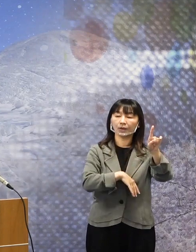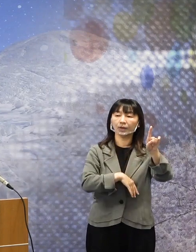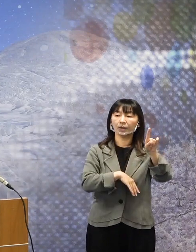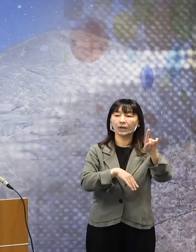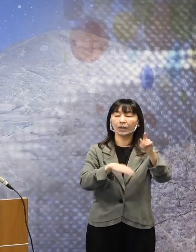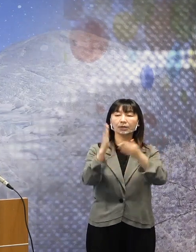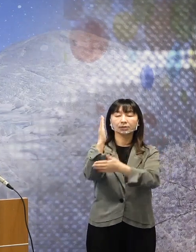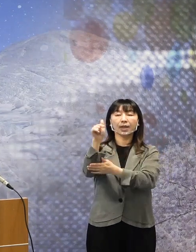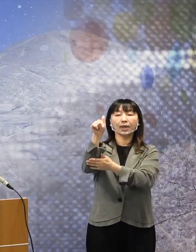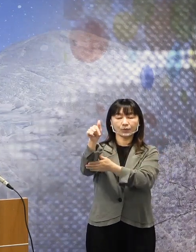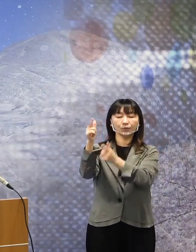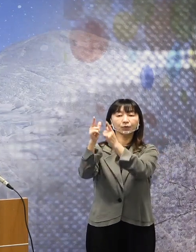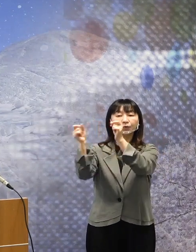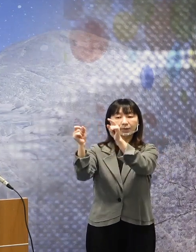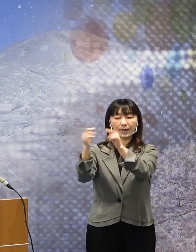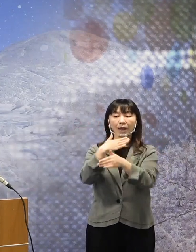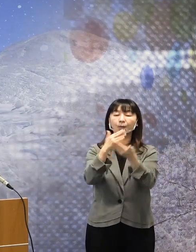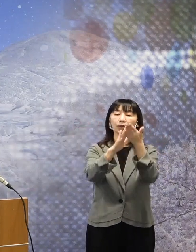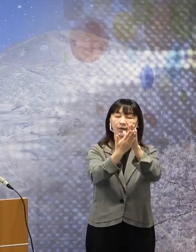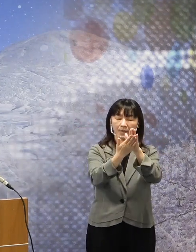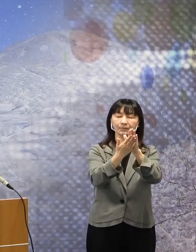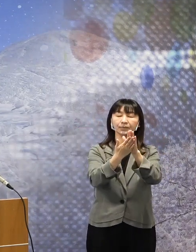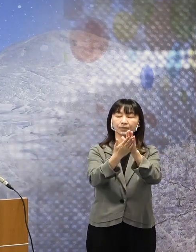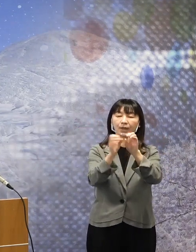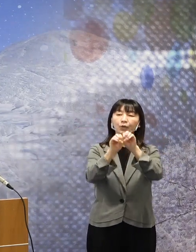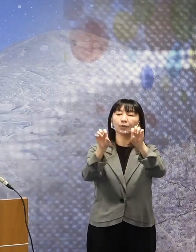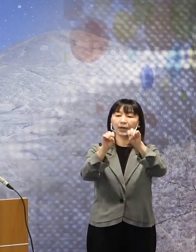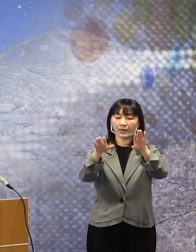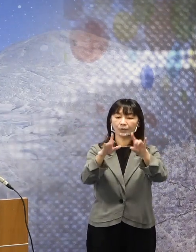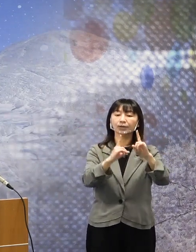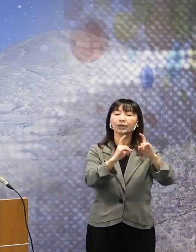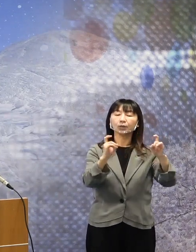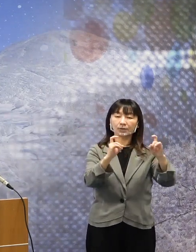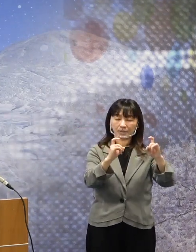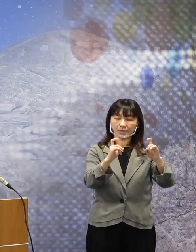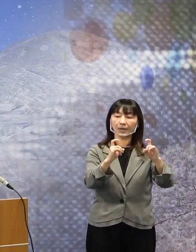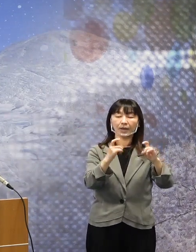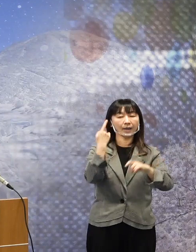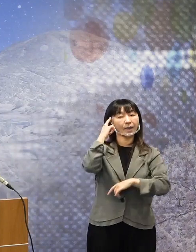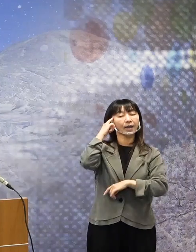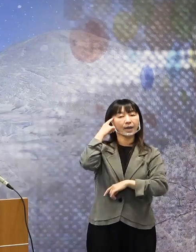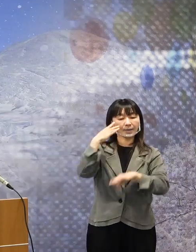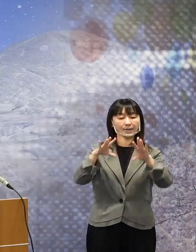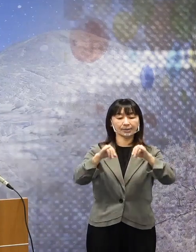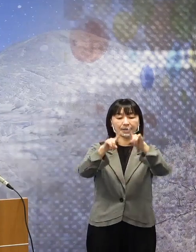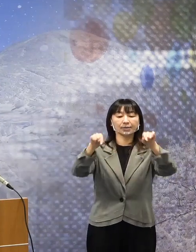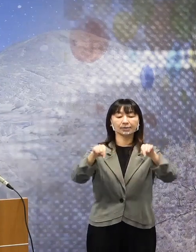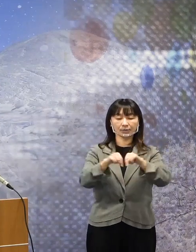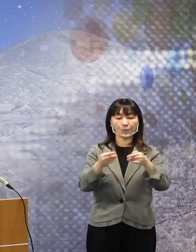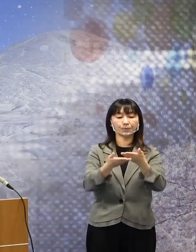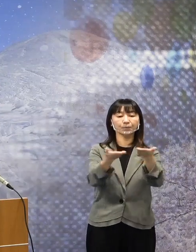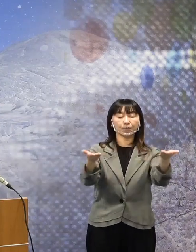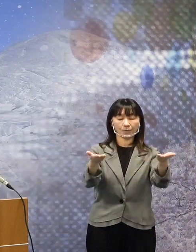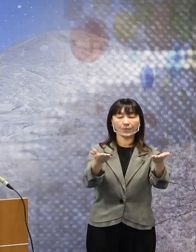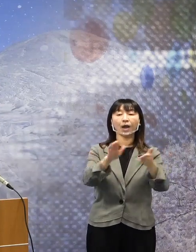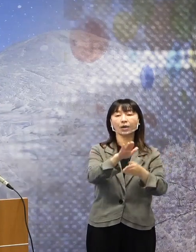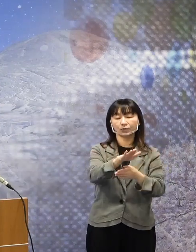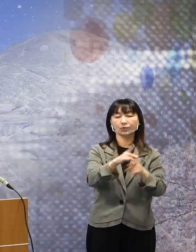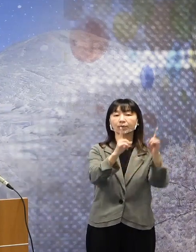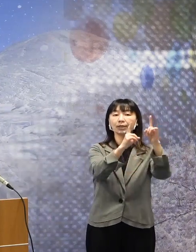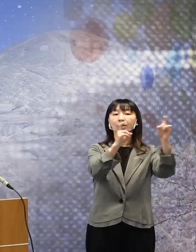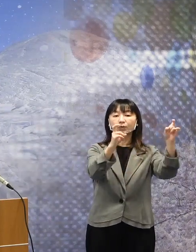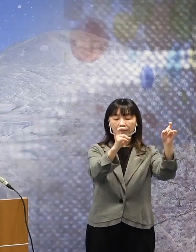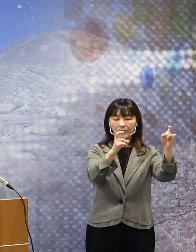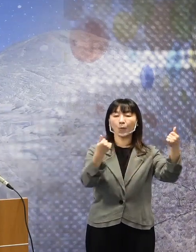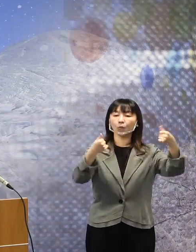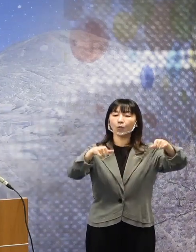政府国であったり青森県が呼びかけているものであったり、また弘前市さんがお考えになってチラシを配ったりという部分ですけど、我々としては弘前市と今